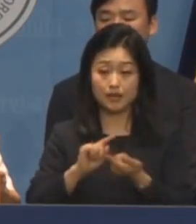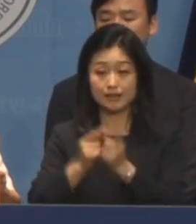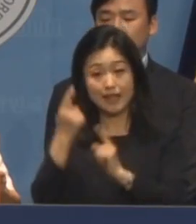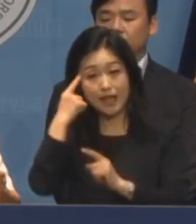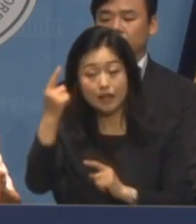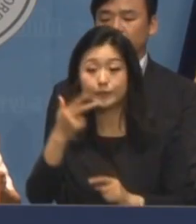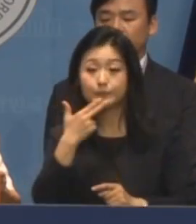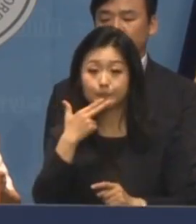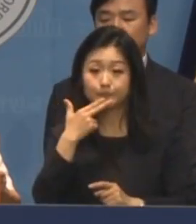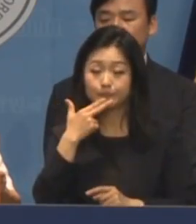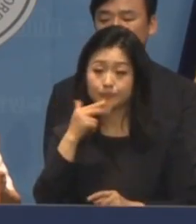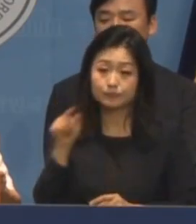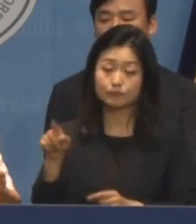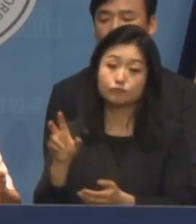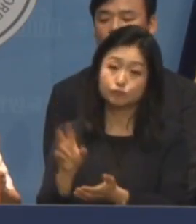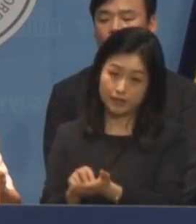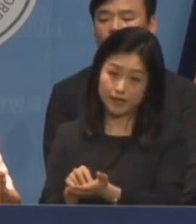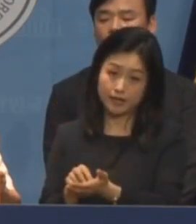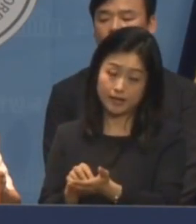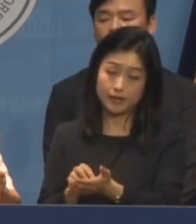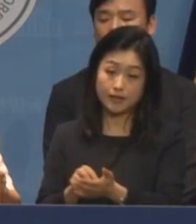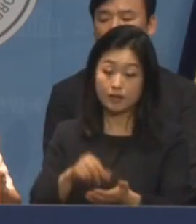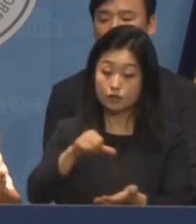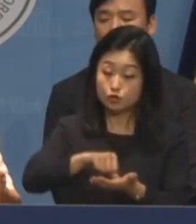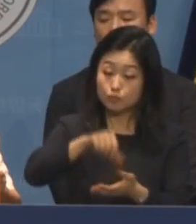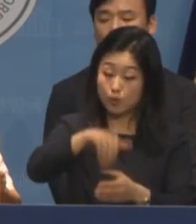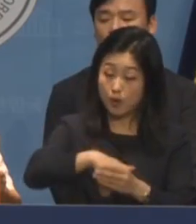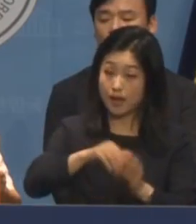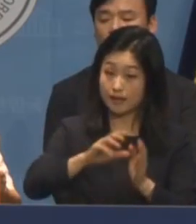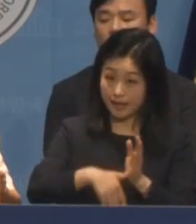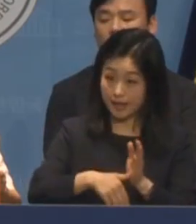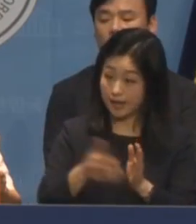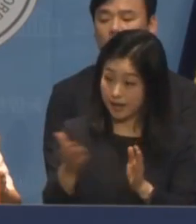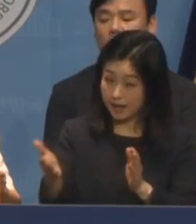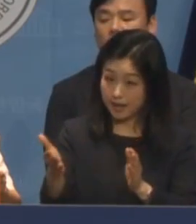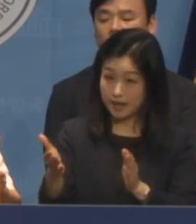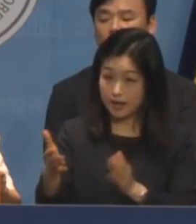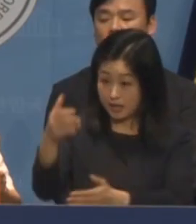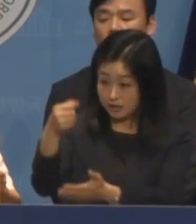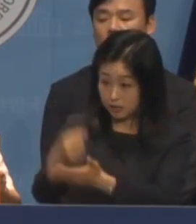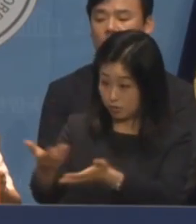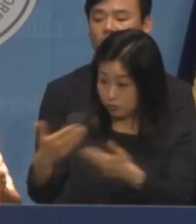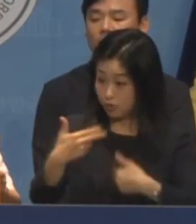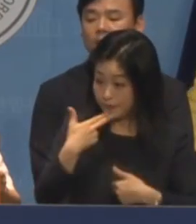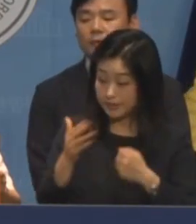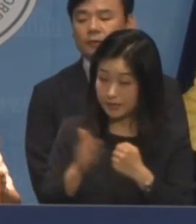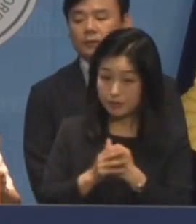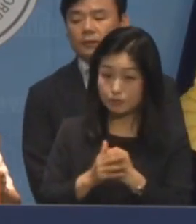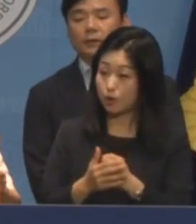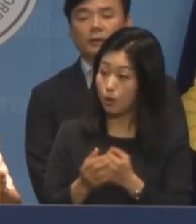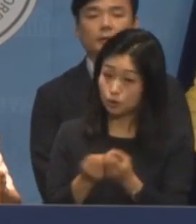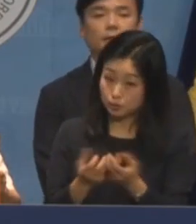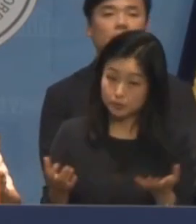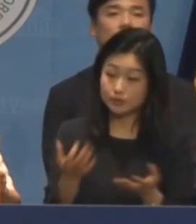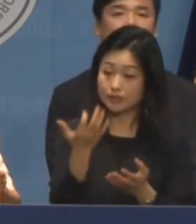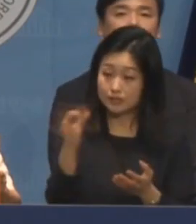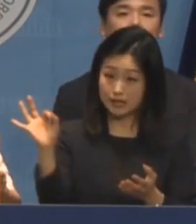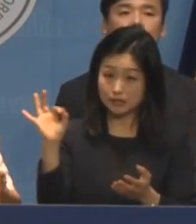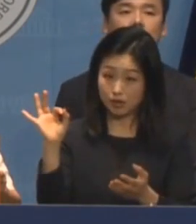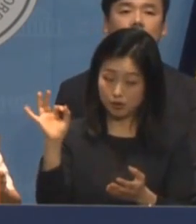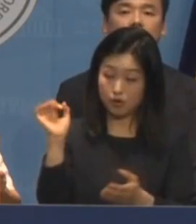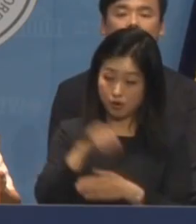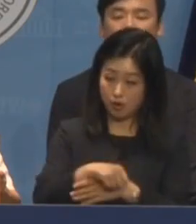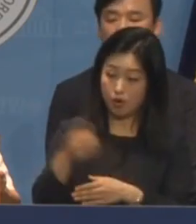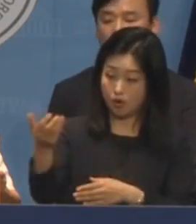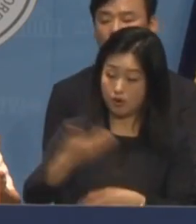제시하지 않았다면 그 표결에 있어 그 당이 택해야 하는 유일한 선택지는 찬성표를